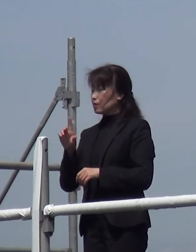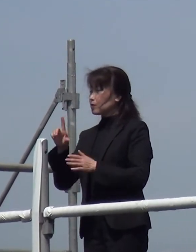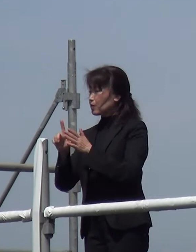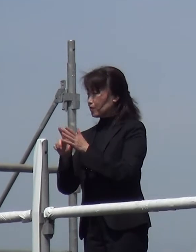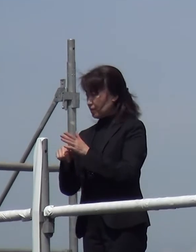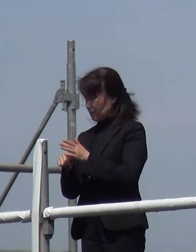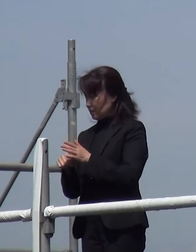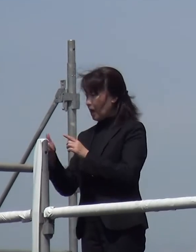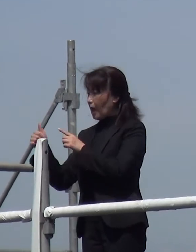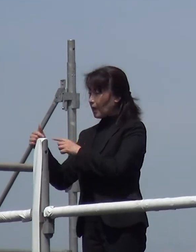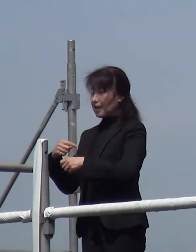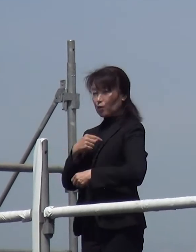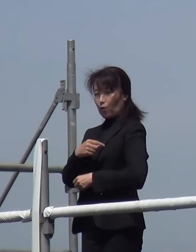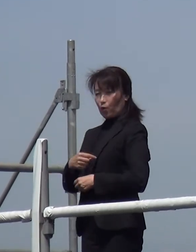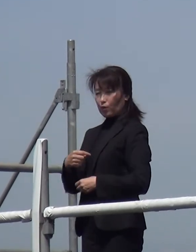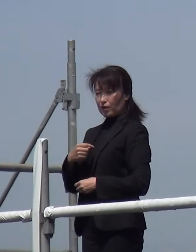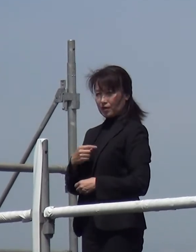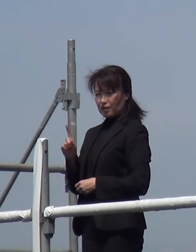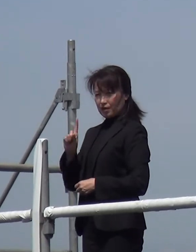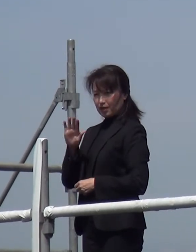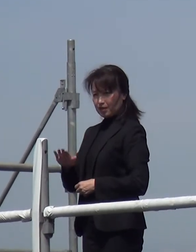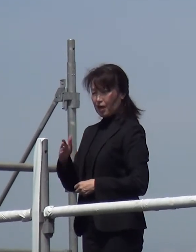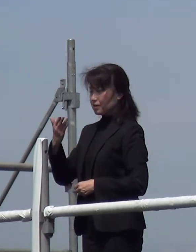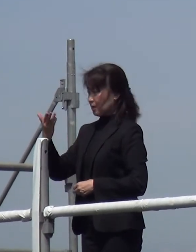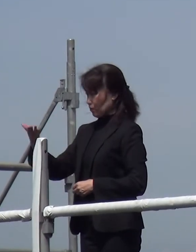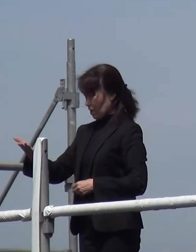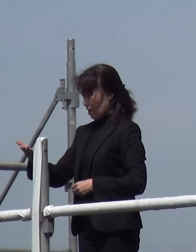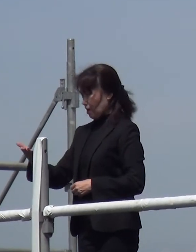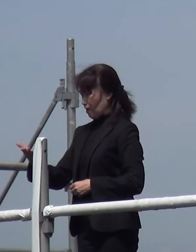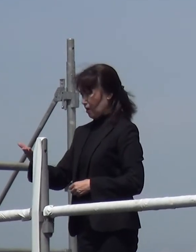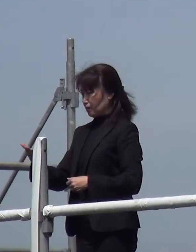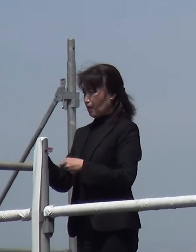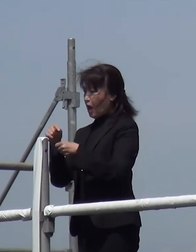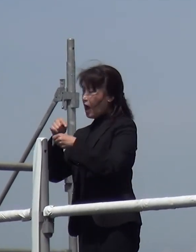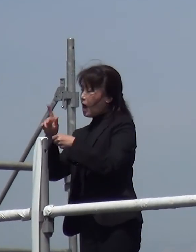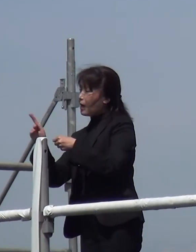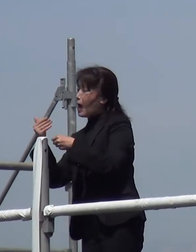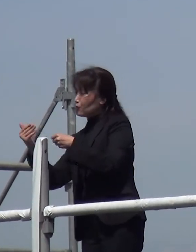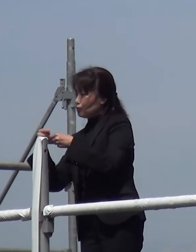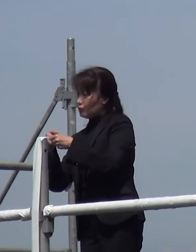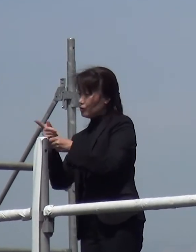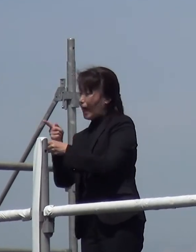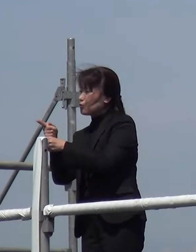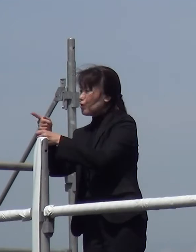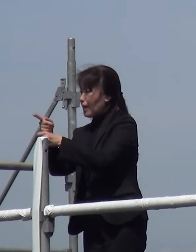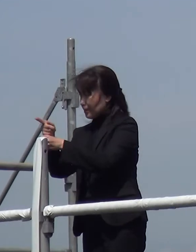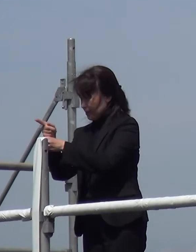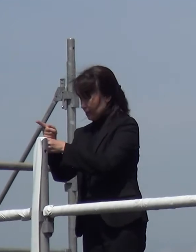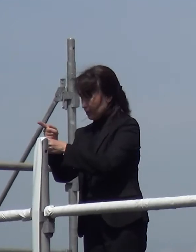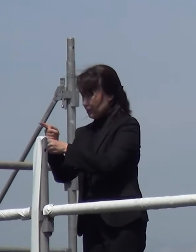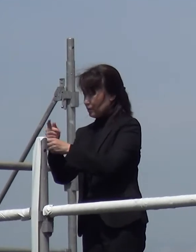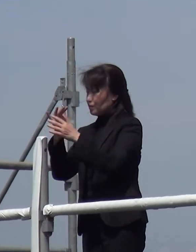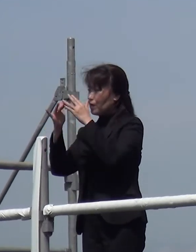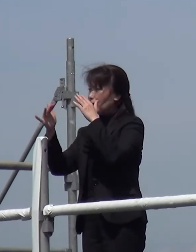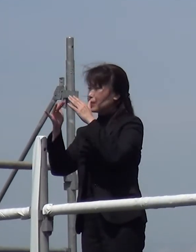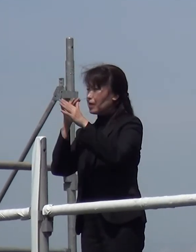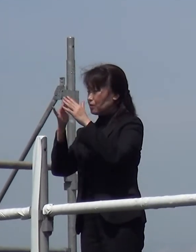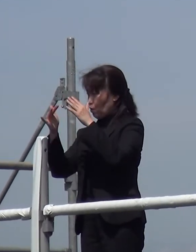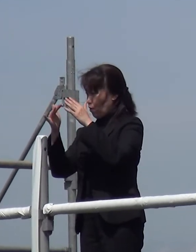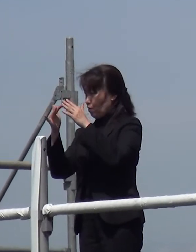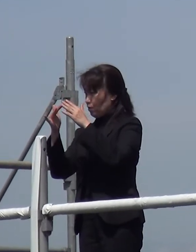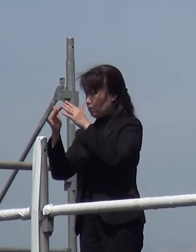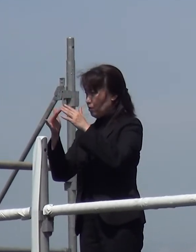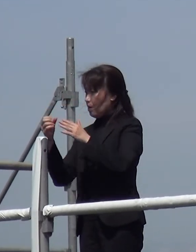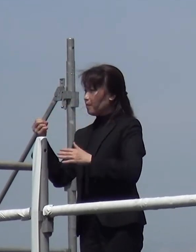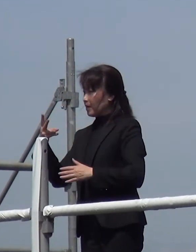の心の中には何があったかというと、核兵器による核戦争、